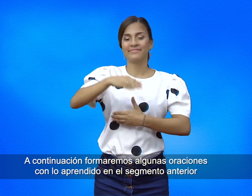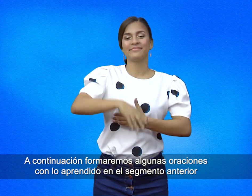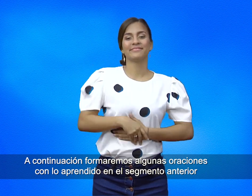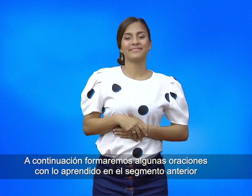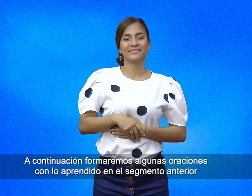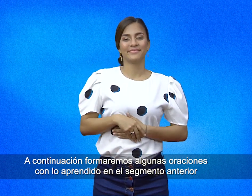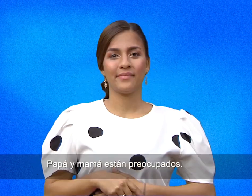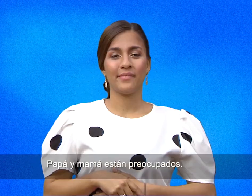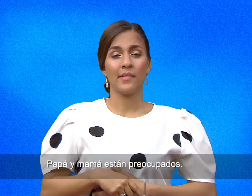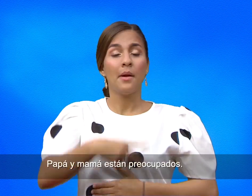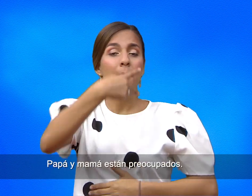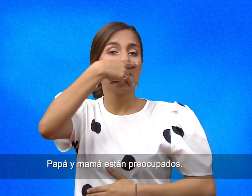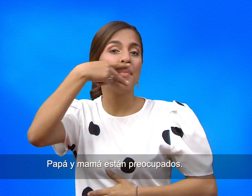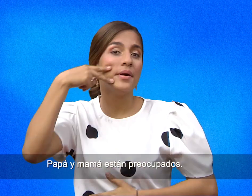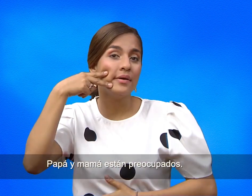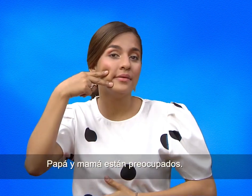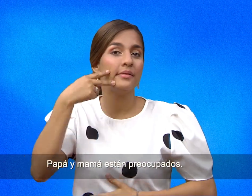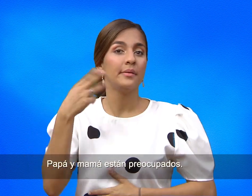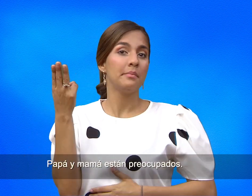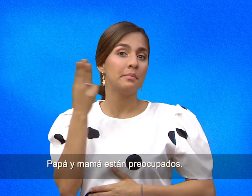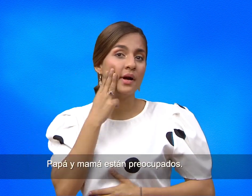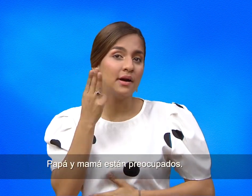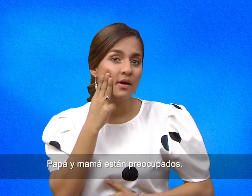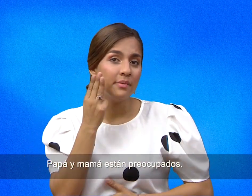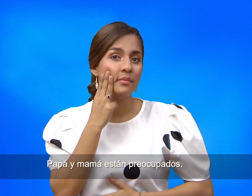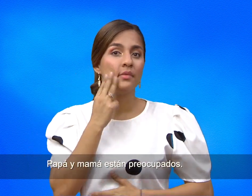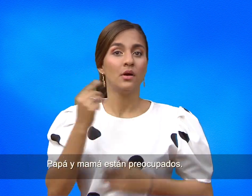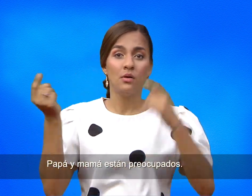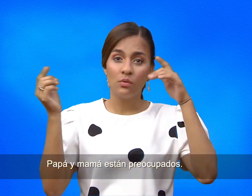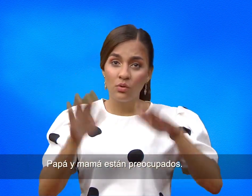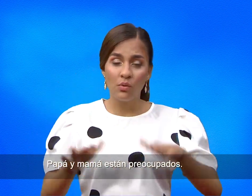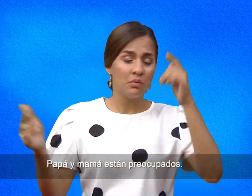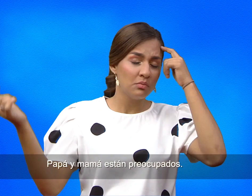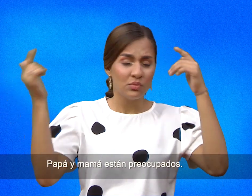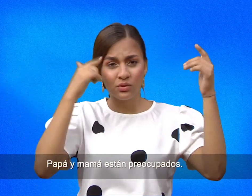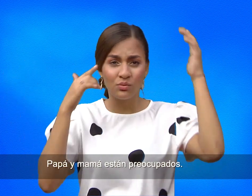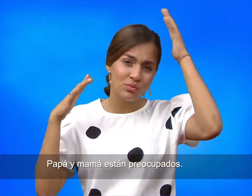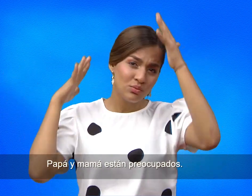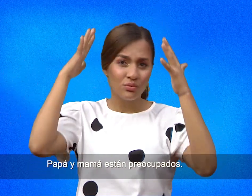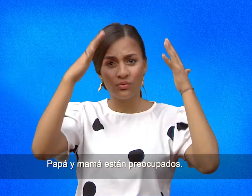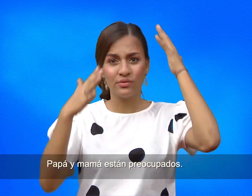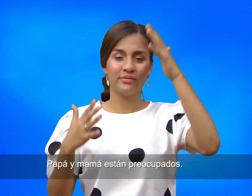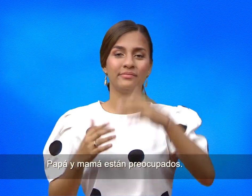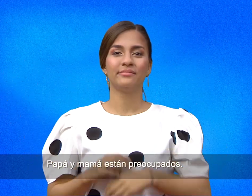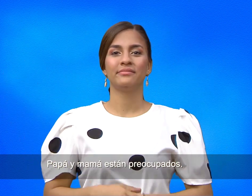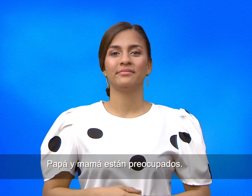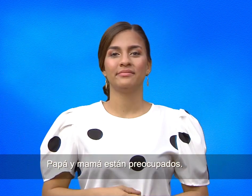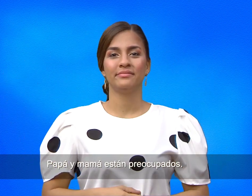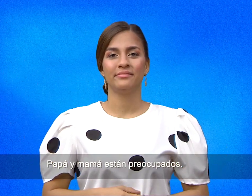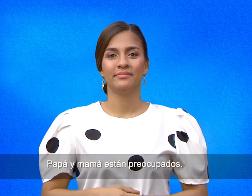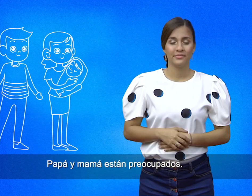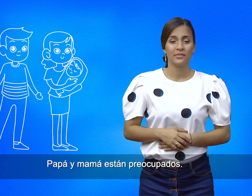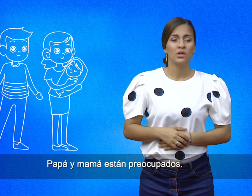anterior. Papá y mamá están preocupados.